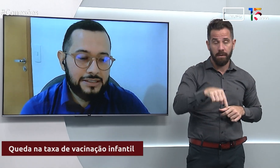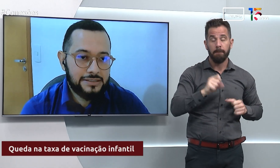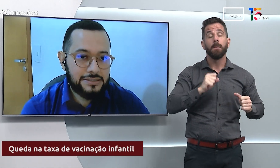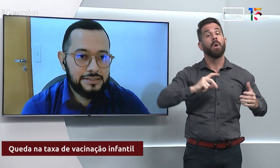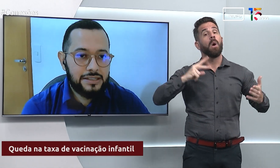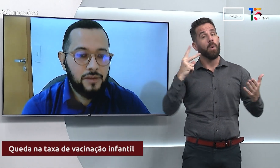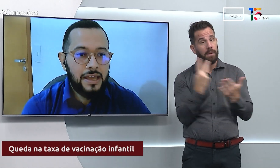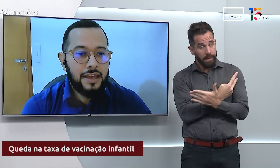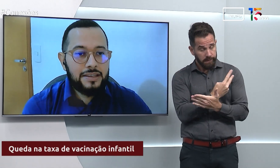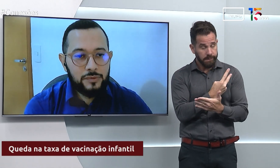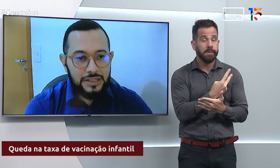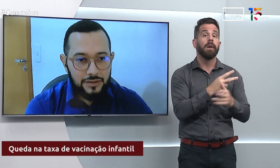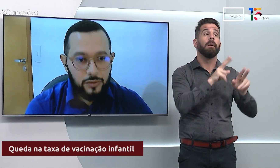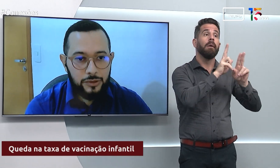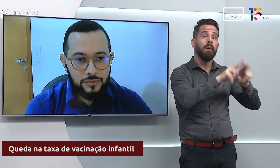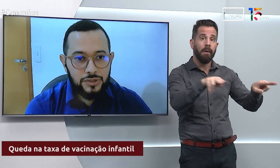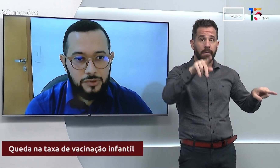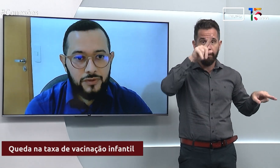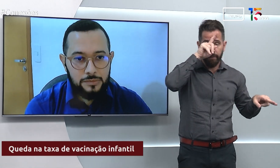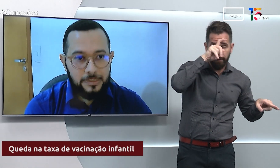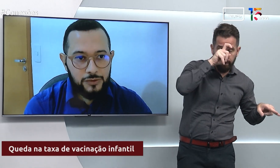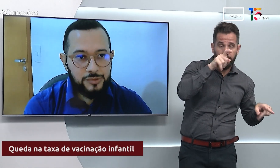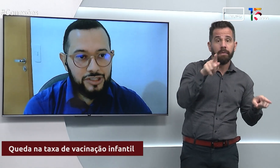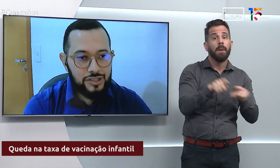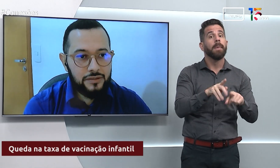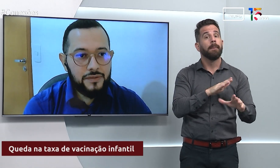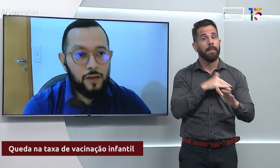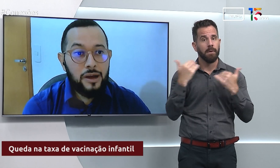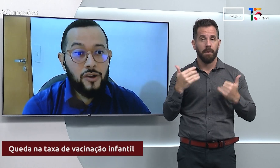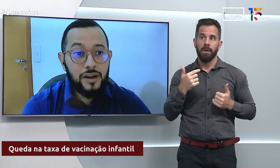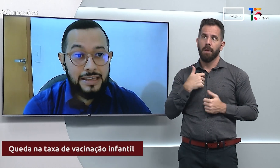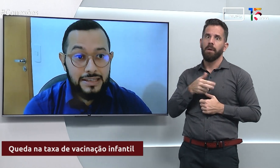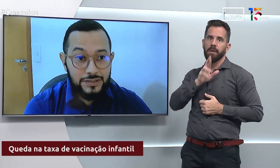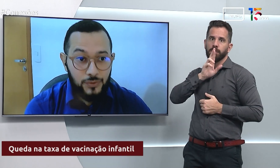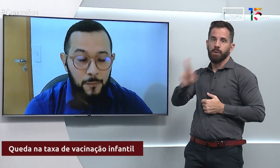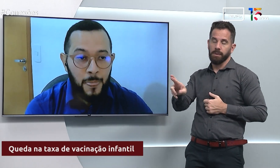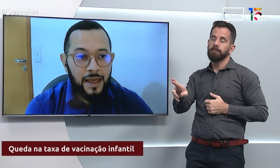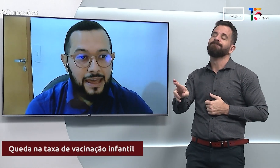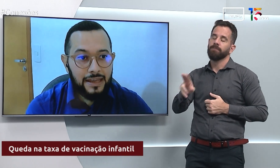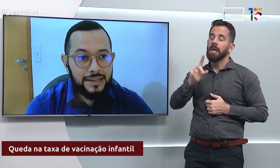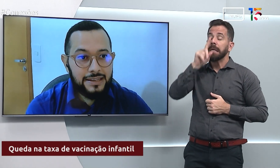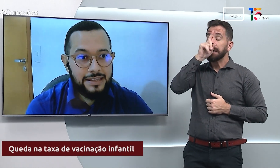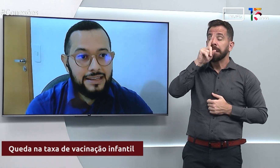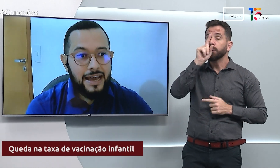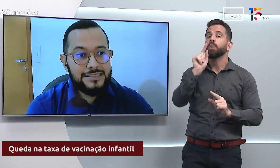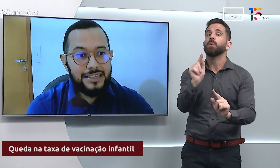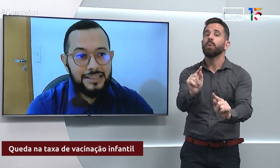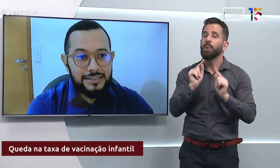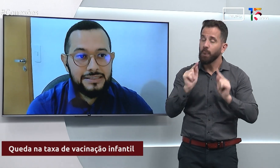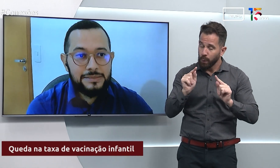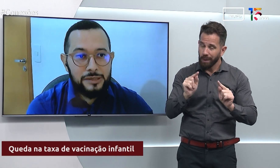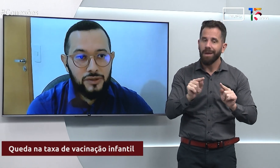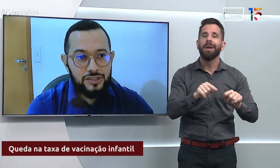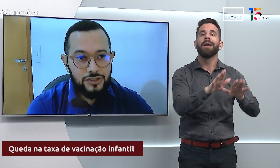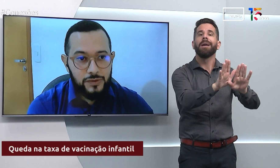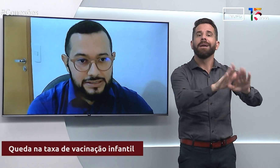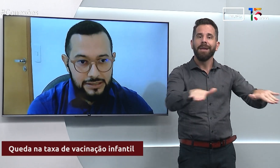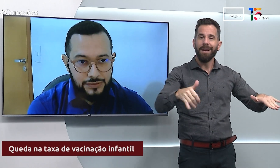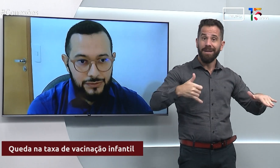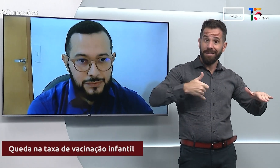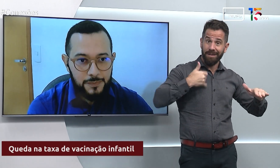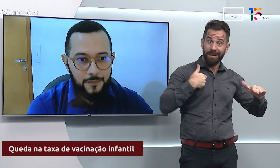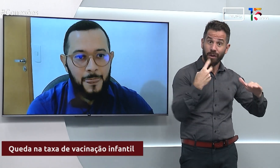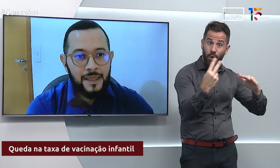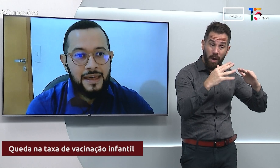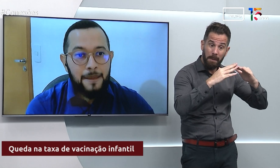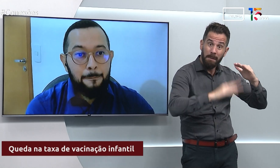das crianças. Então, respondendo a sua pergunta de uma forma mais objetiva, o maior risco é que as crianças menores de